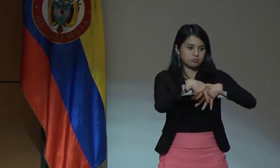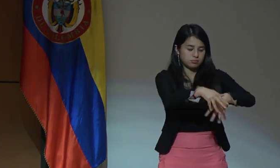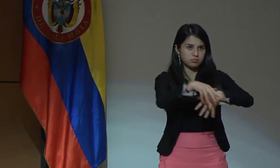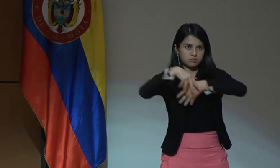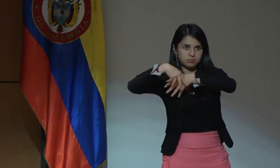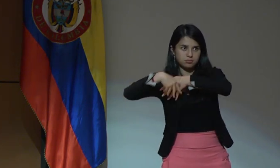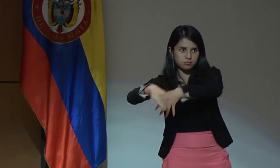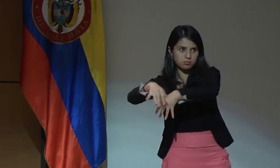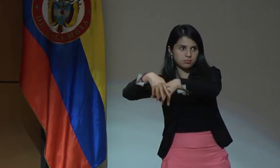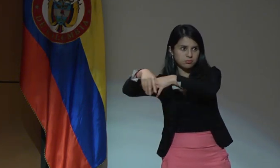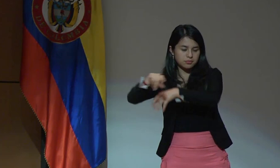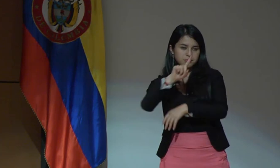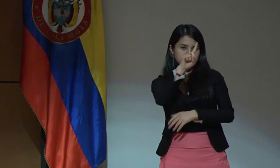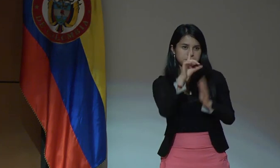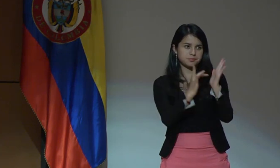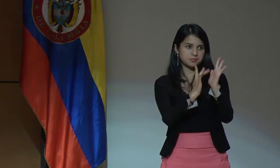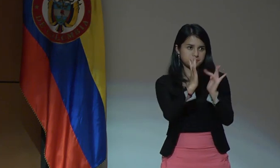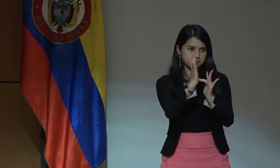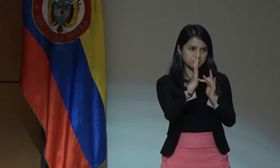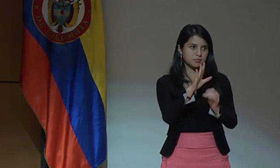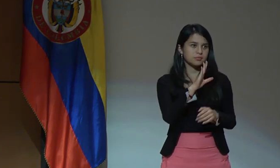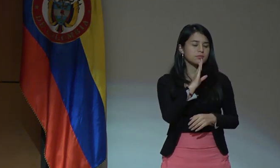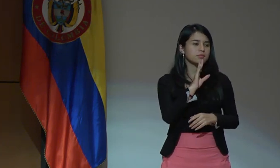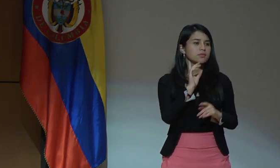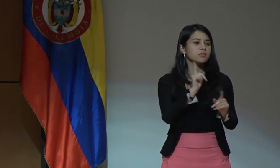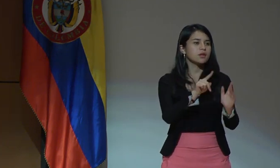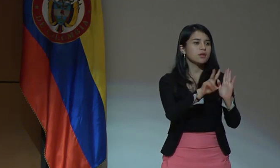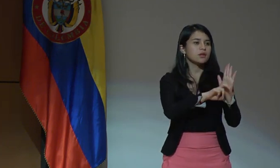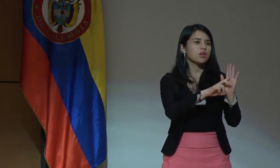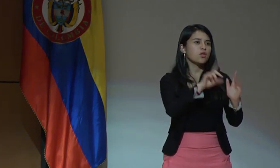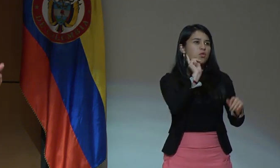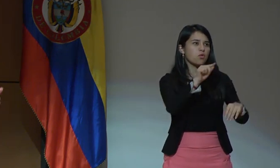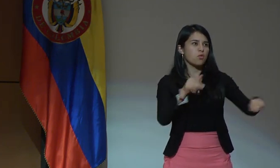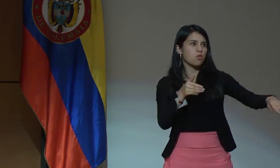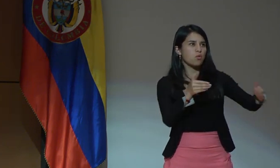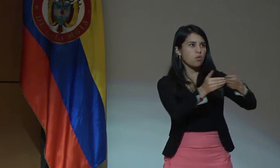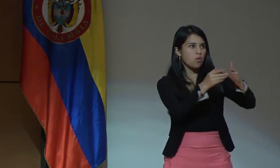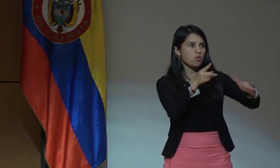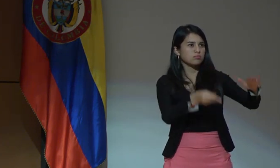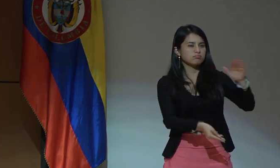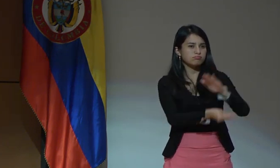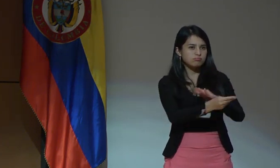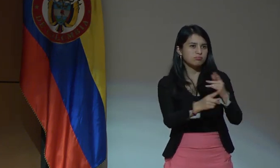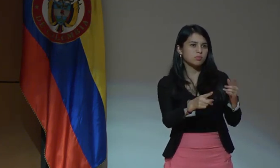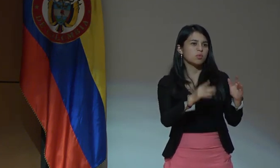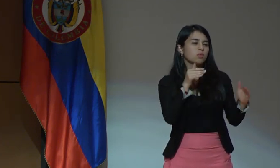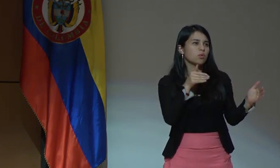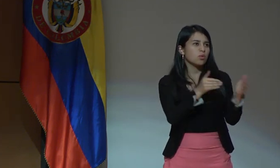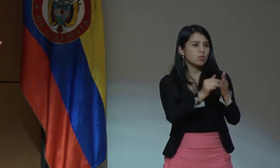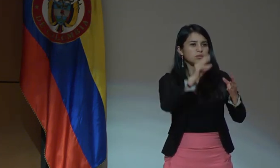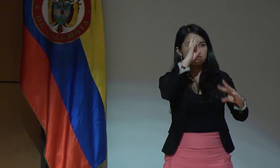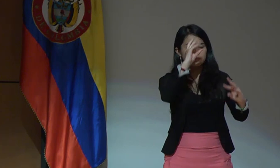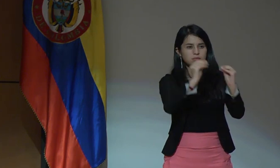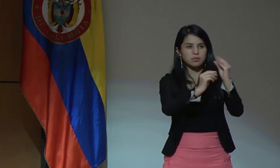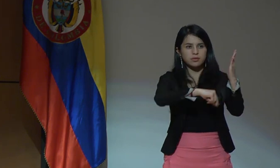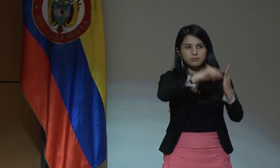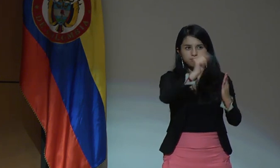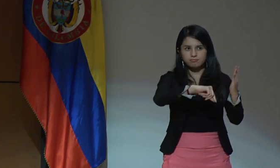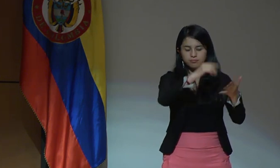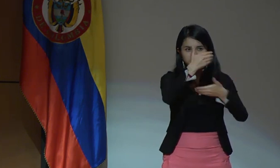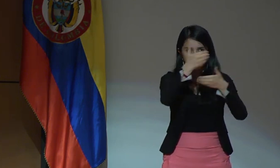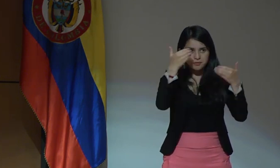manifestaciones el 1 de abril, en teoría contra la corrupción, contra el acuerdo contra las FARC, creo que esos eran como los